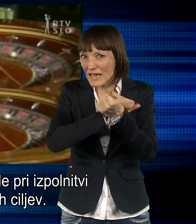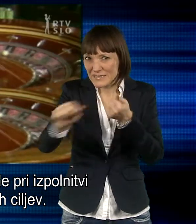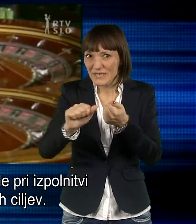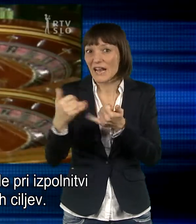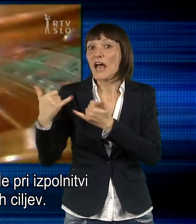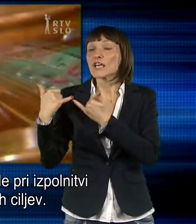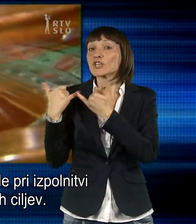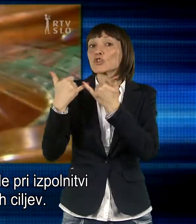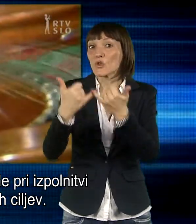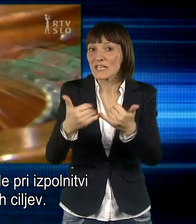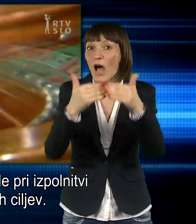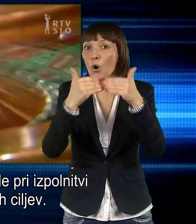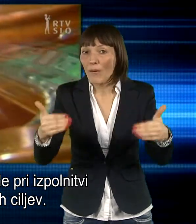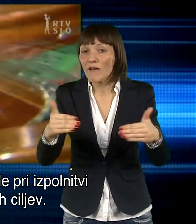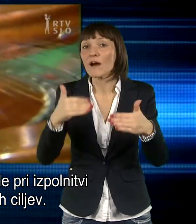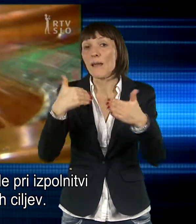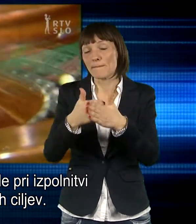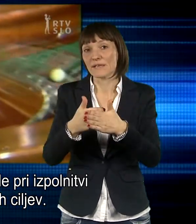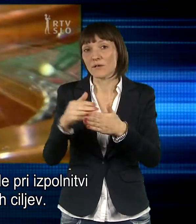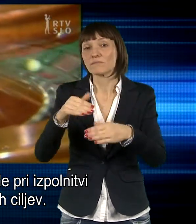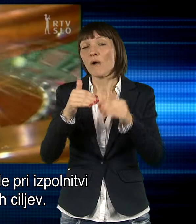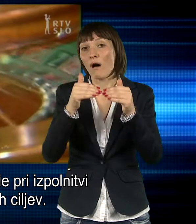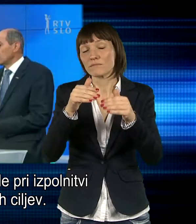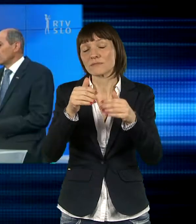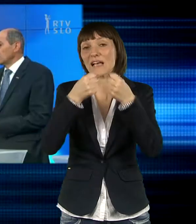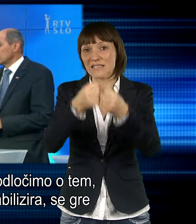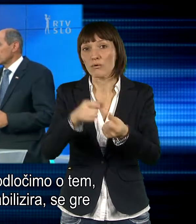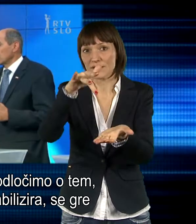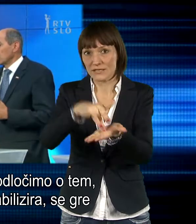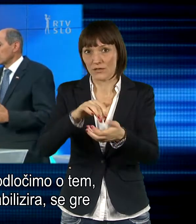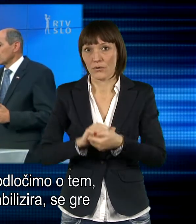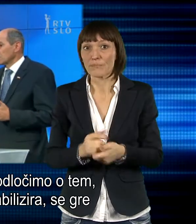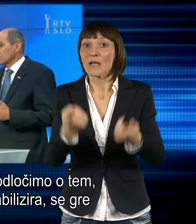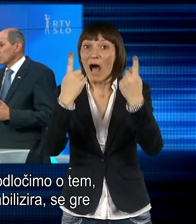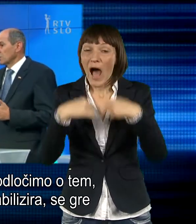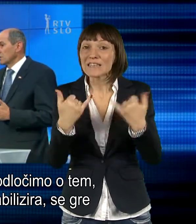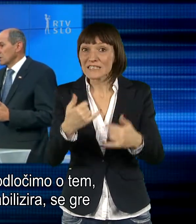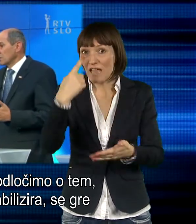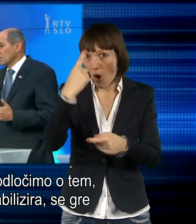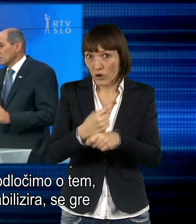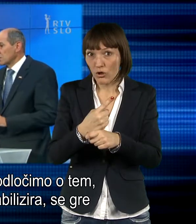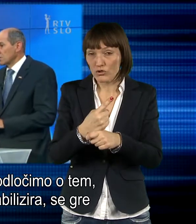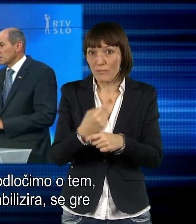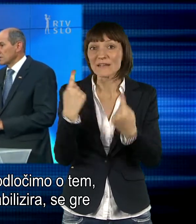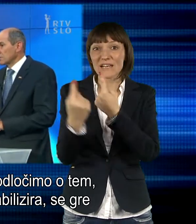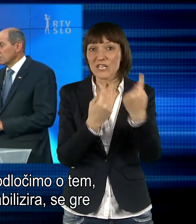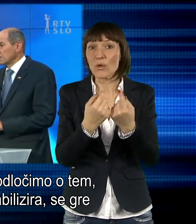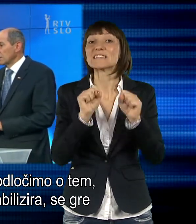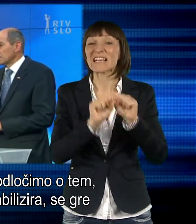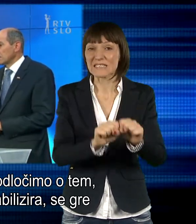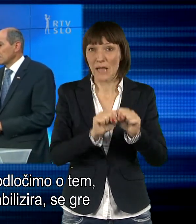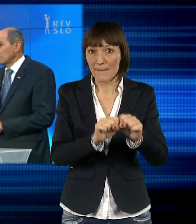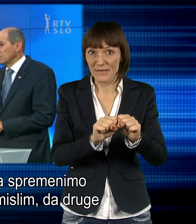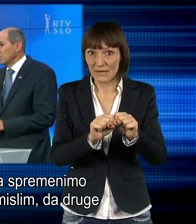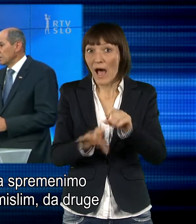teh letih omejevale pri izpolnitvi zastavljenih ciljev. Bodi si, da se zdaj odločimo za to, da se pač situacija